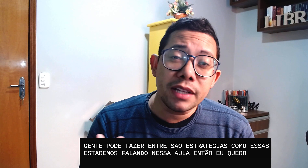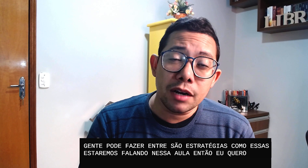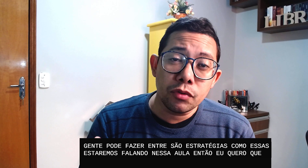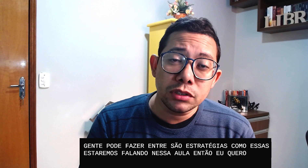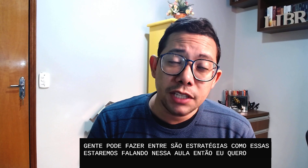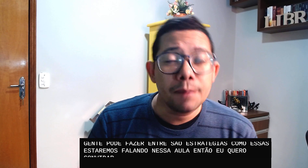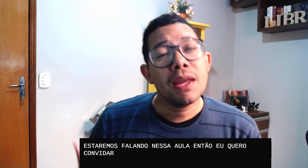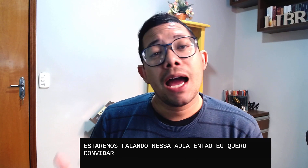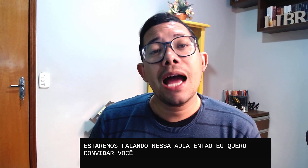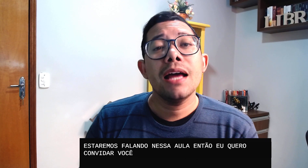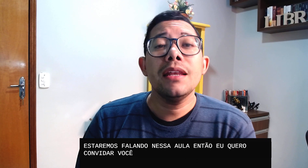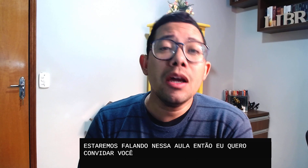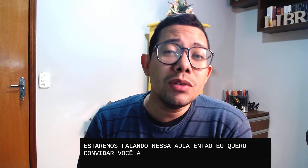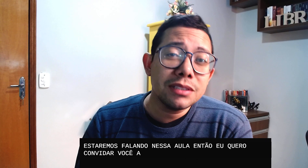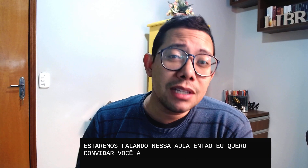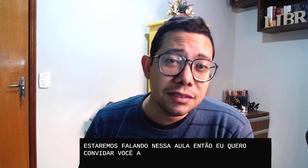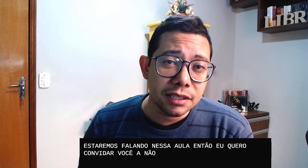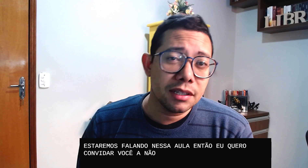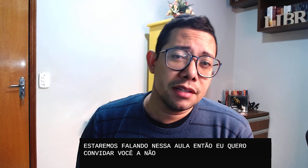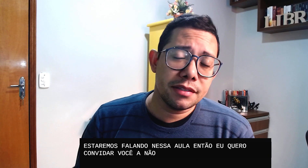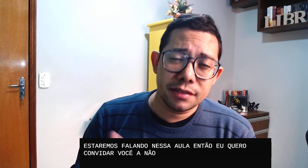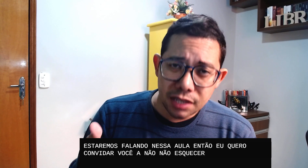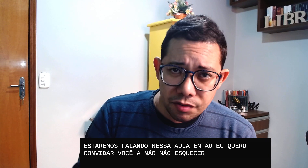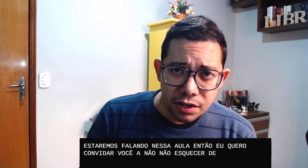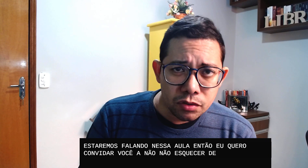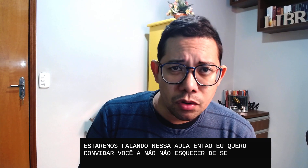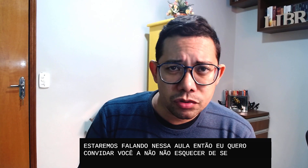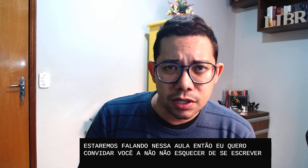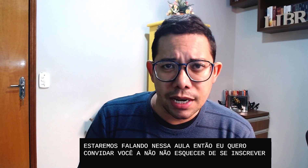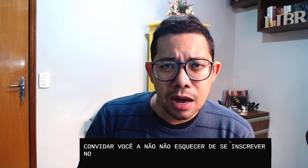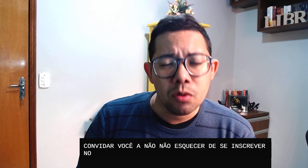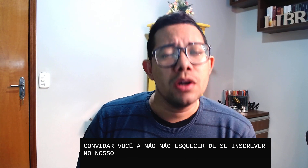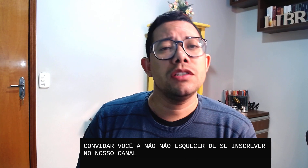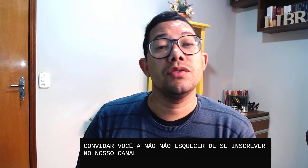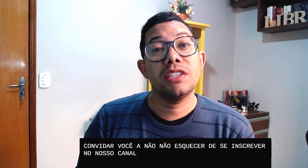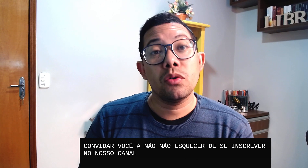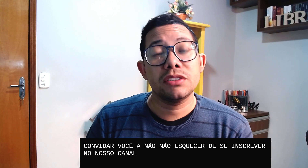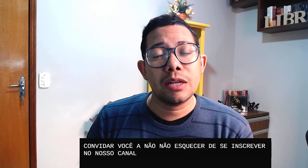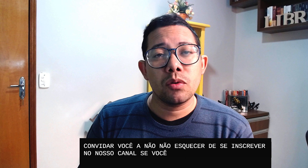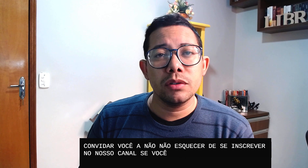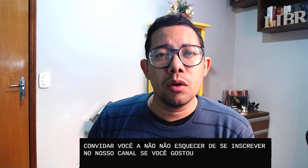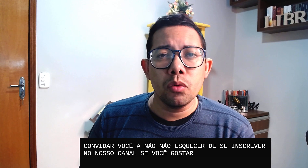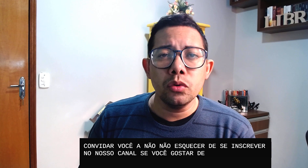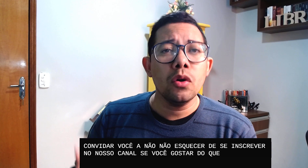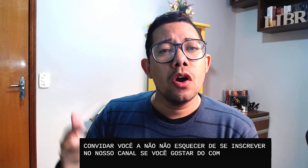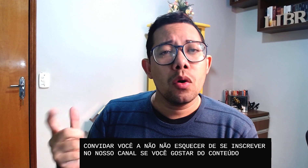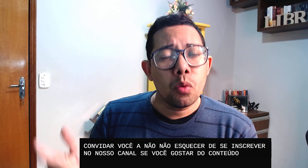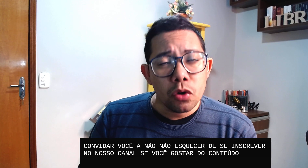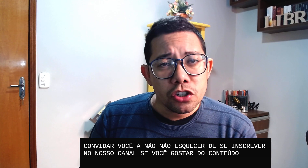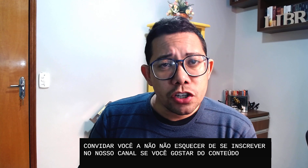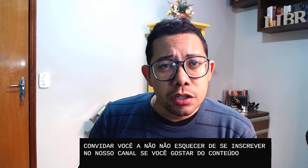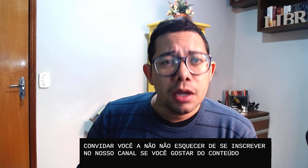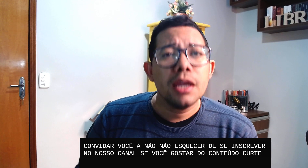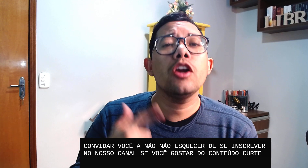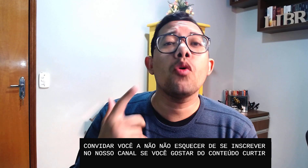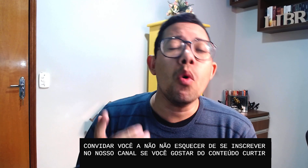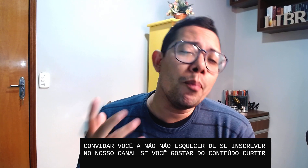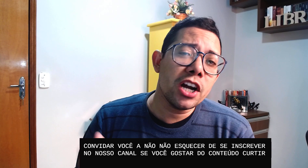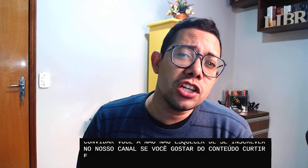convidar você a não esquecer de se inscrever no nosso canal, se você gostar do conteúdo, curtir e compartilhar